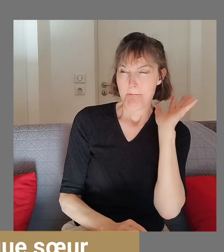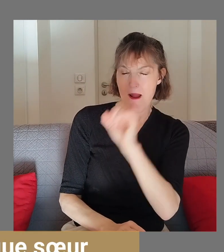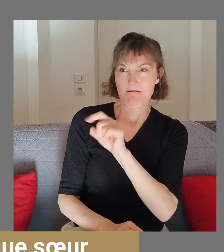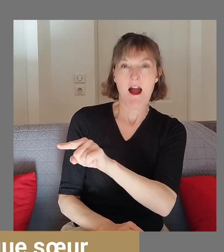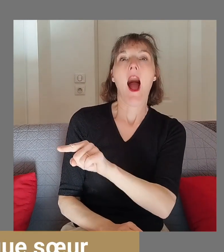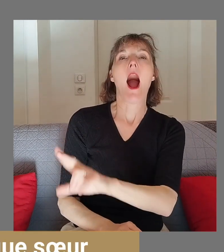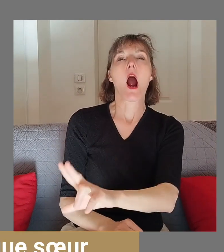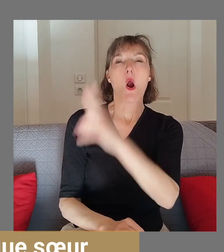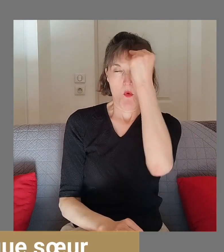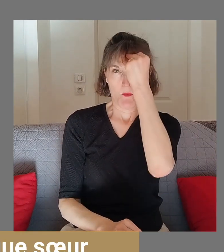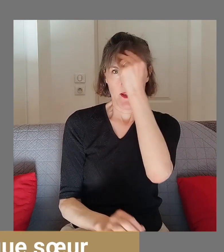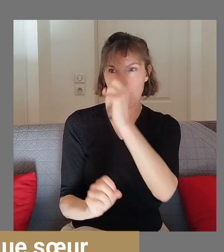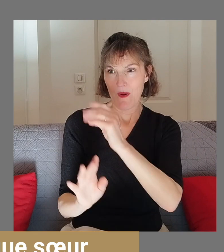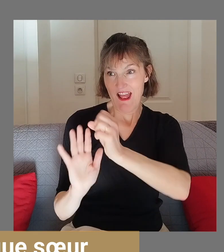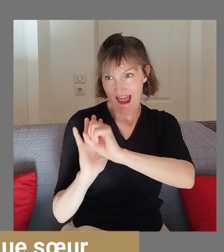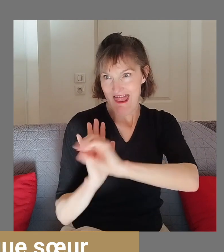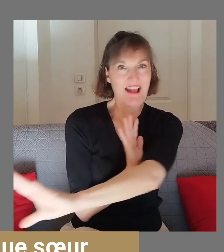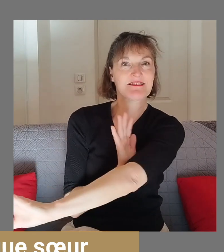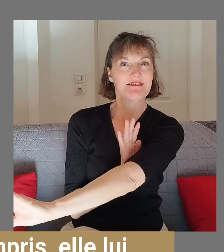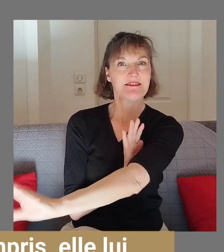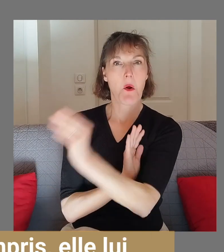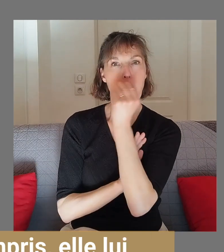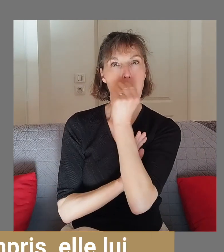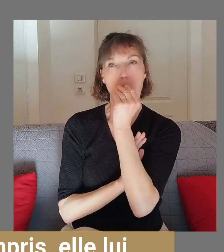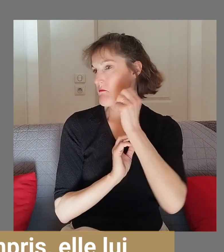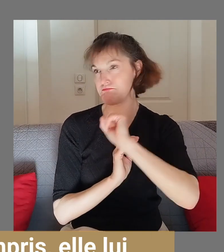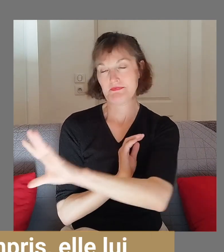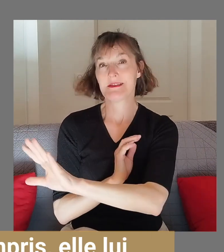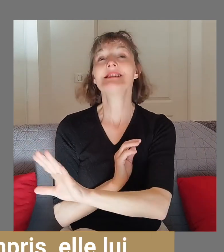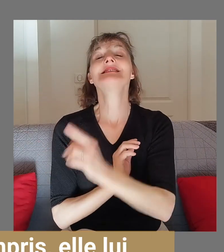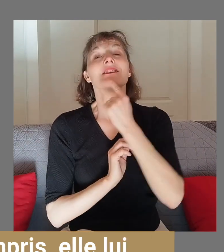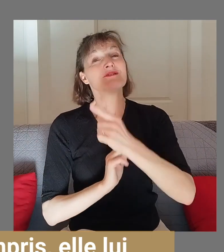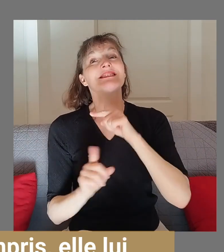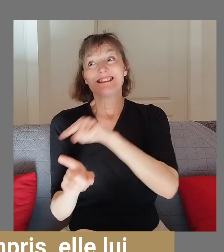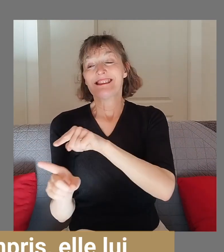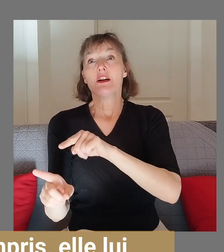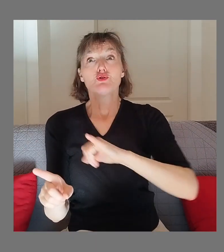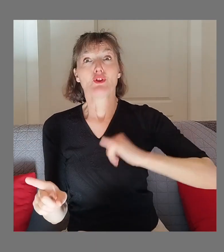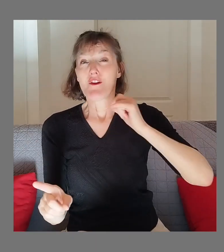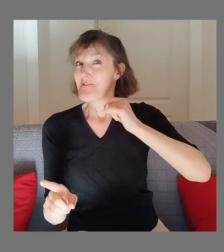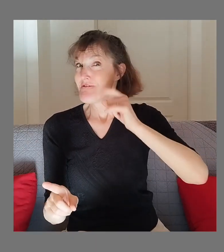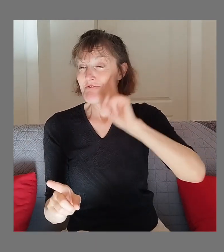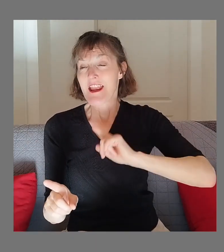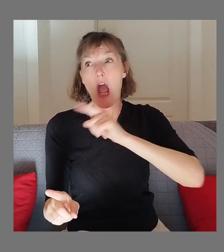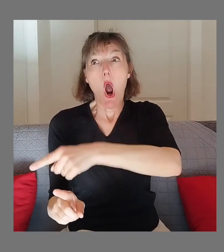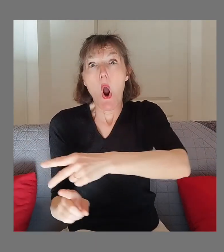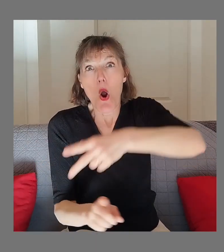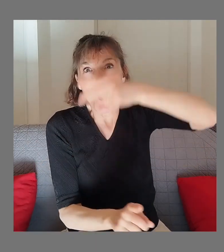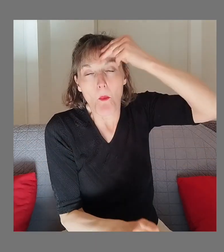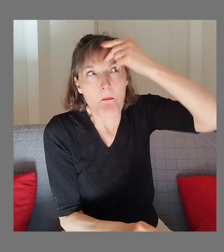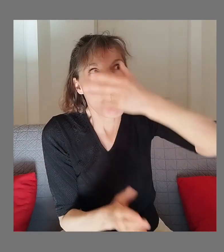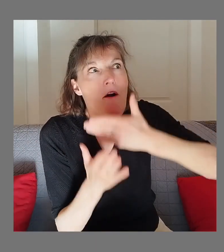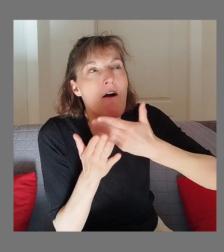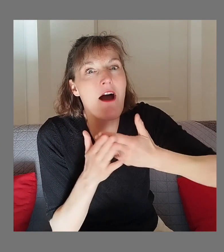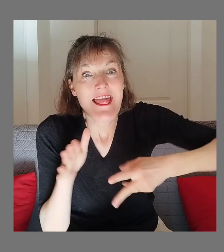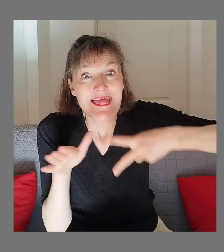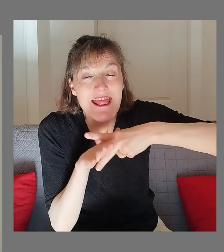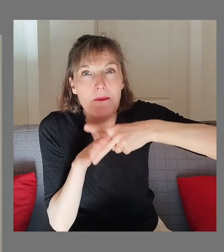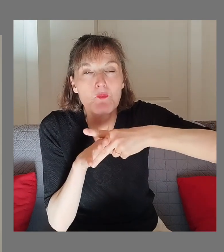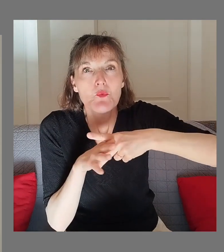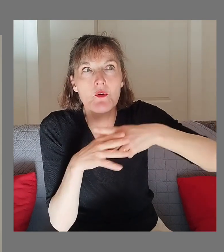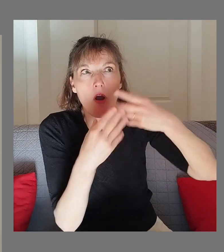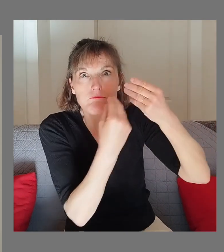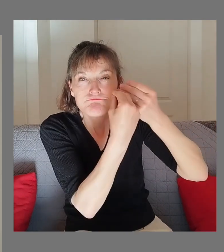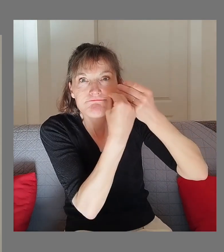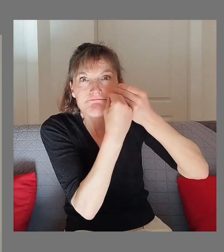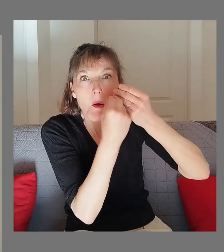Donc lorsque sœur Marguerite voit que Marie a vraiment compris, elle lui laisse le couteau définitivement. Et la jeune fille, c'est là qu'elle a